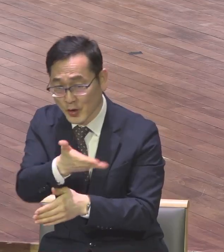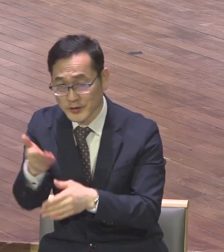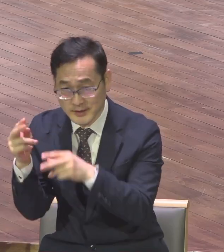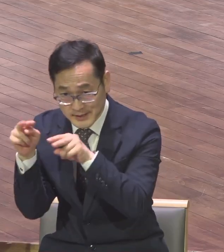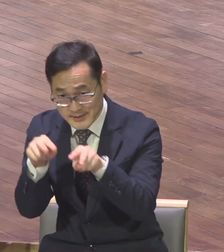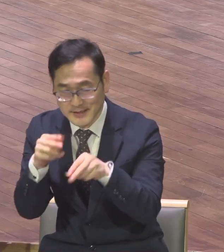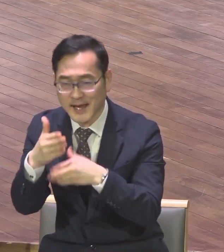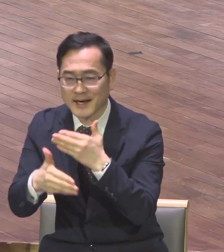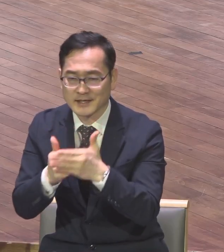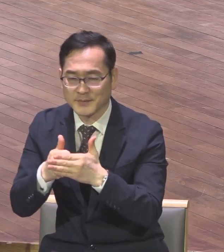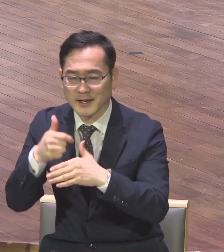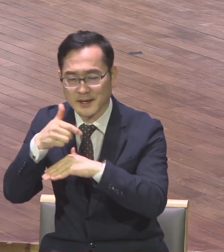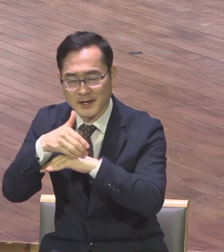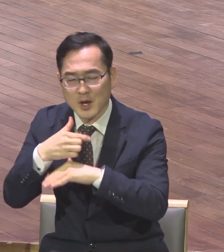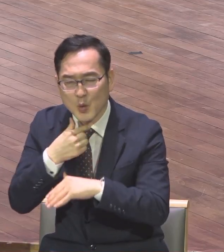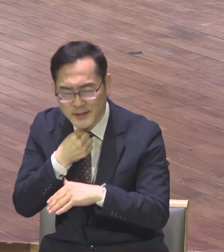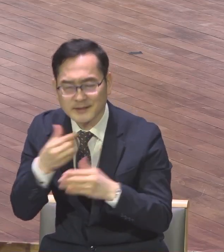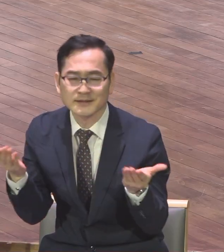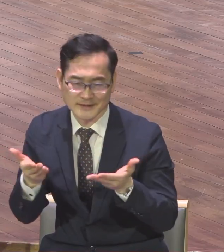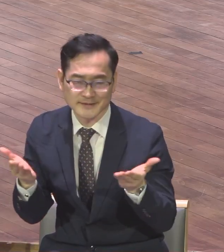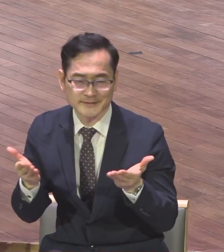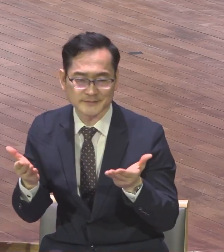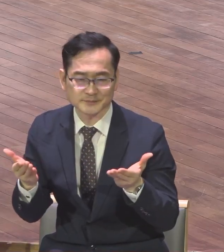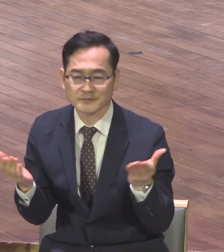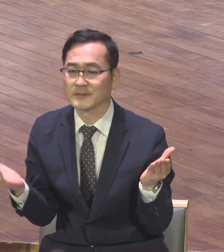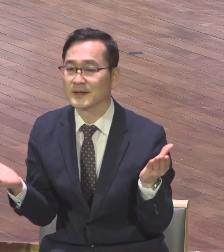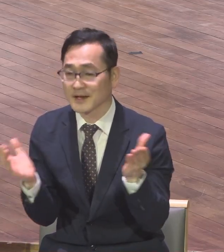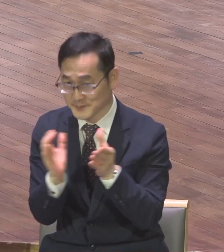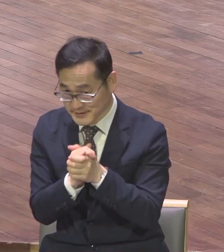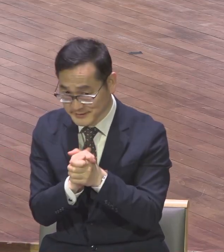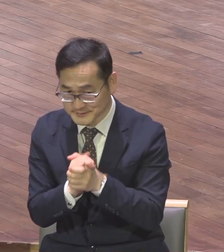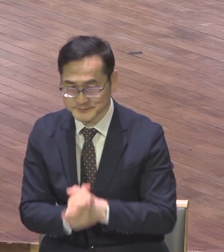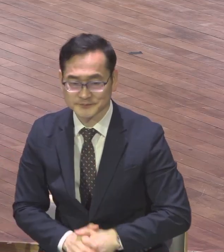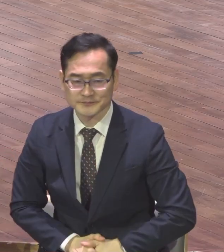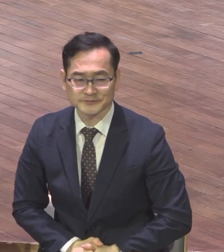향하신 하나님의 뜻이니라. 아멘.